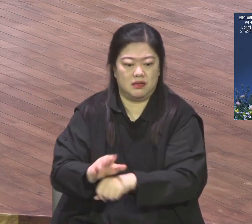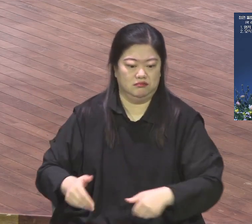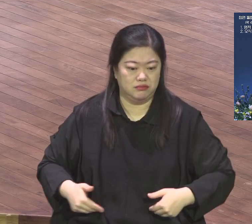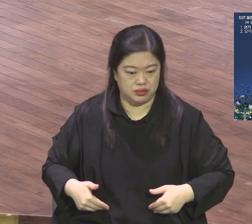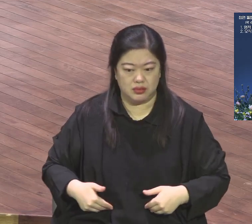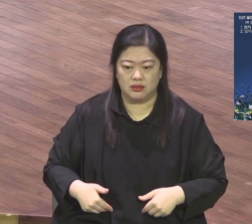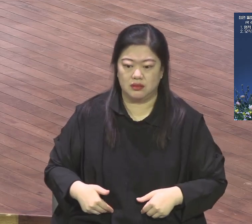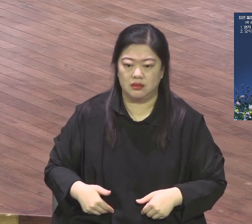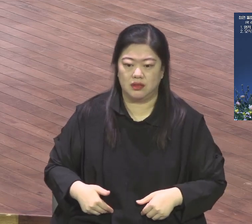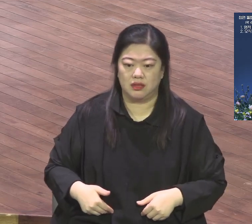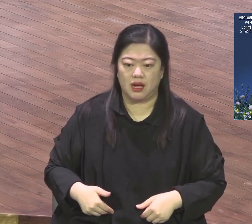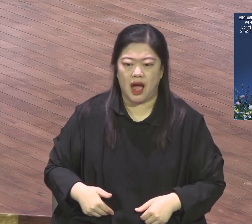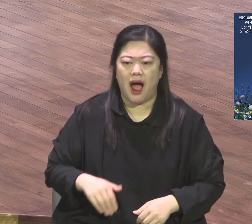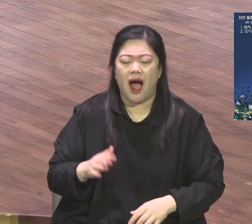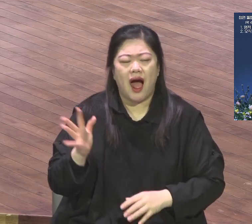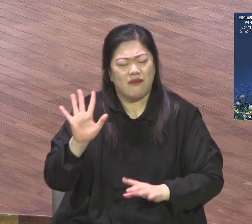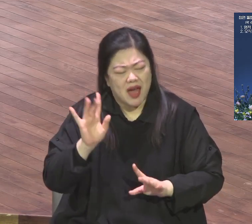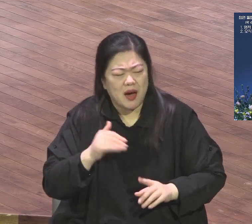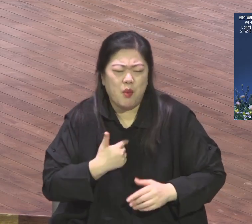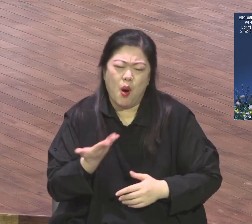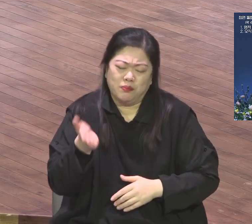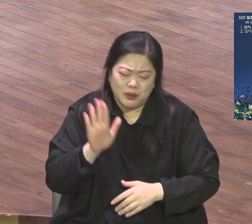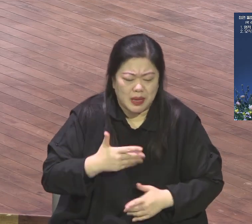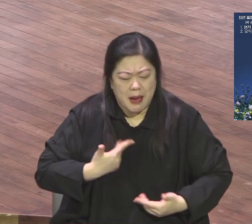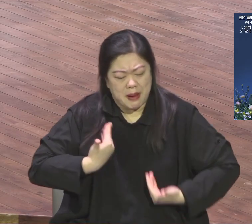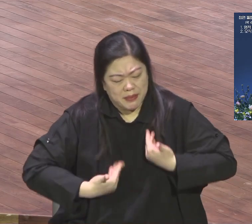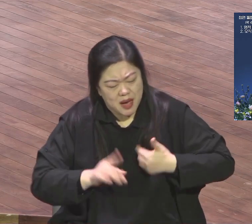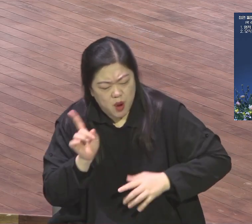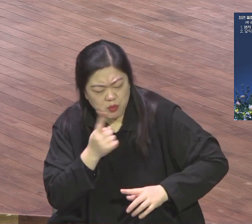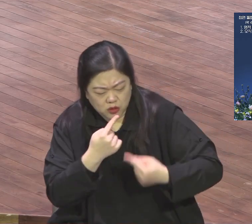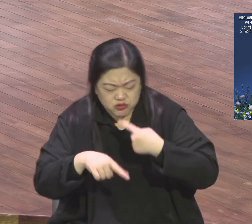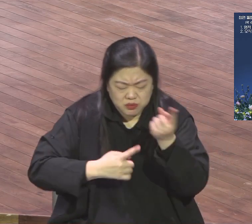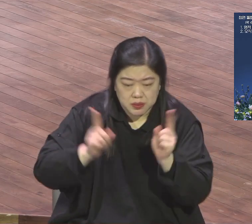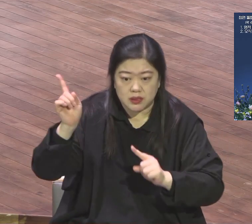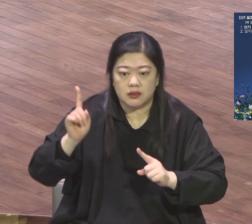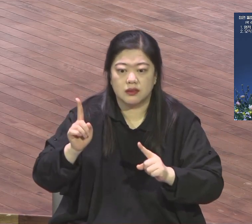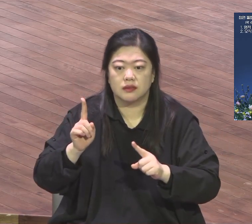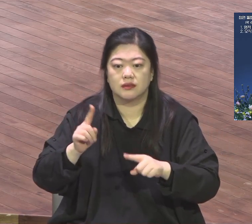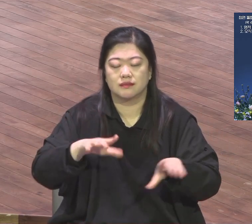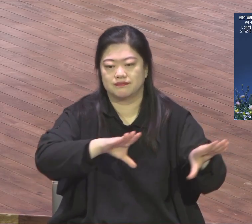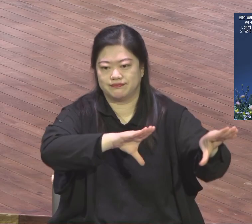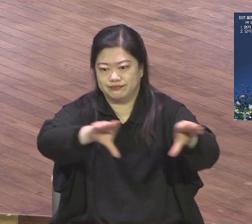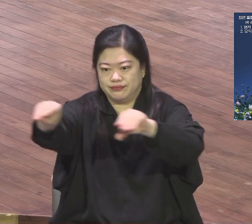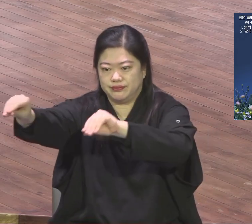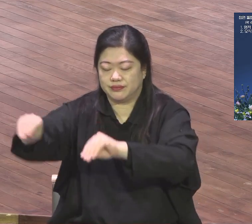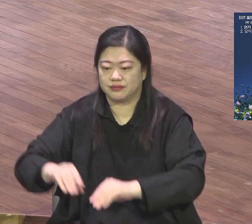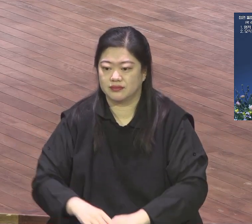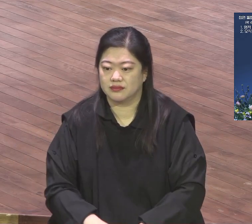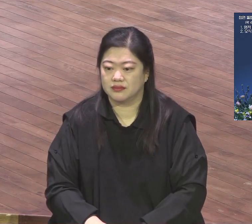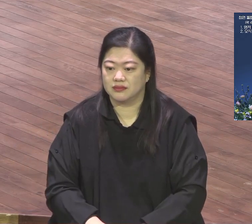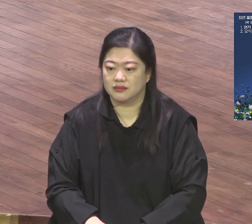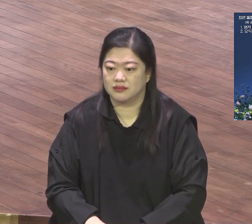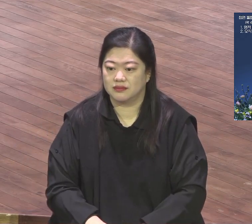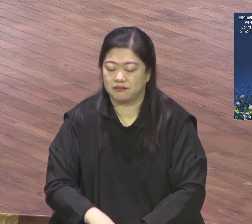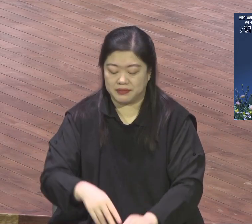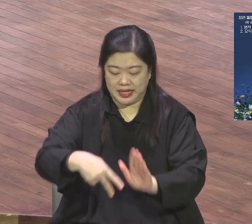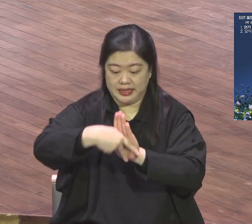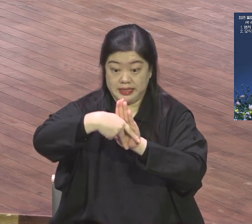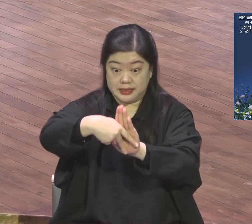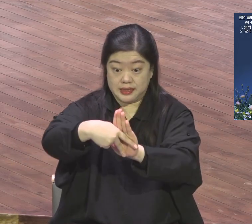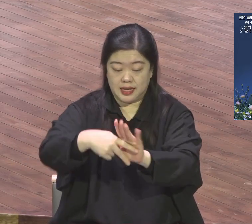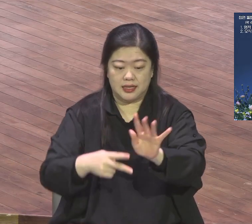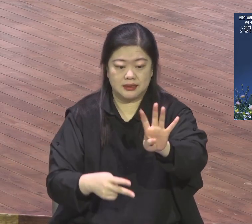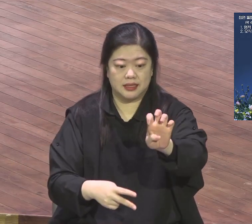어떤 변명도 하지 마세요. 무조건 누리세요. 심플하게. 아멘. 이사야 41장 10절에